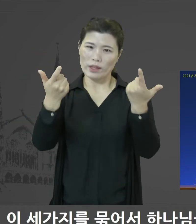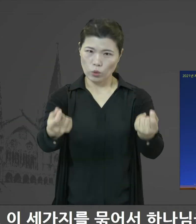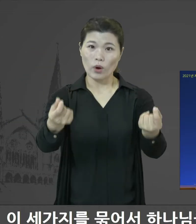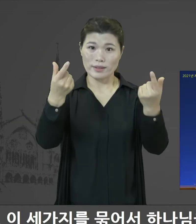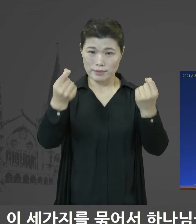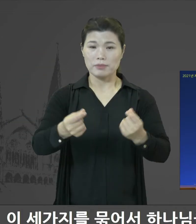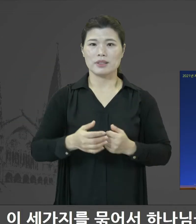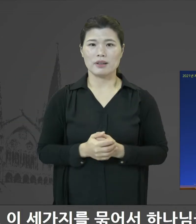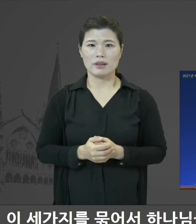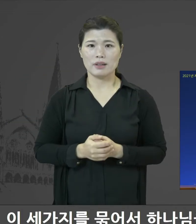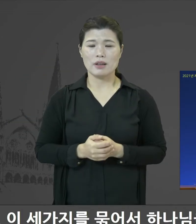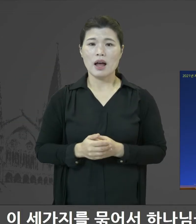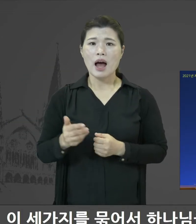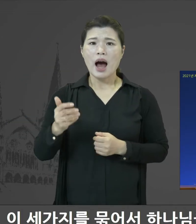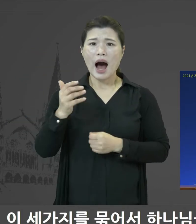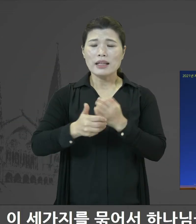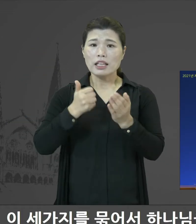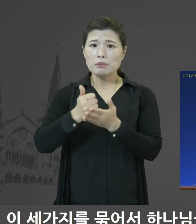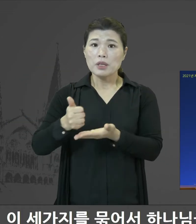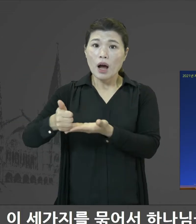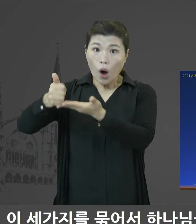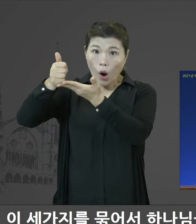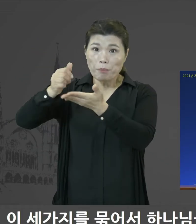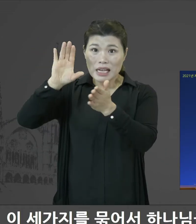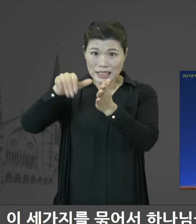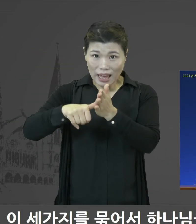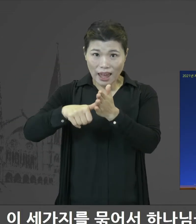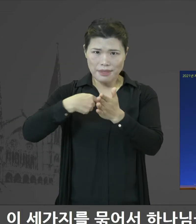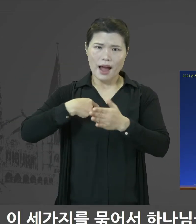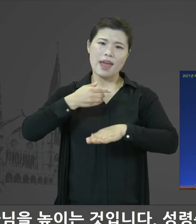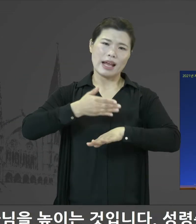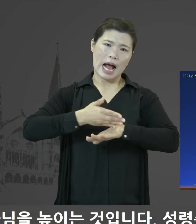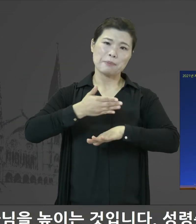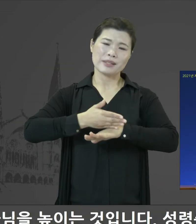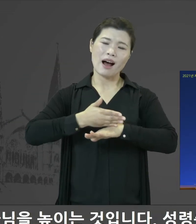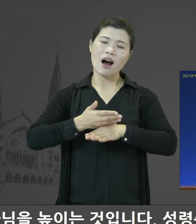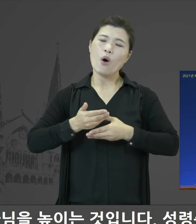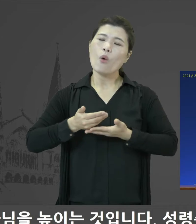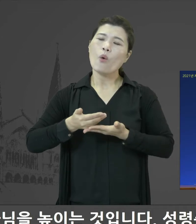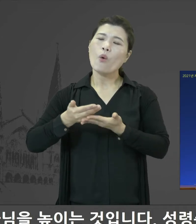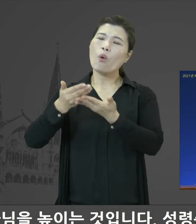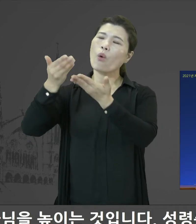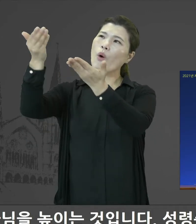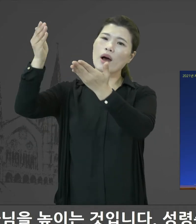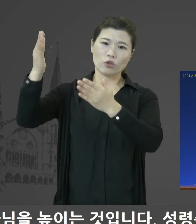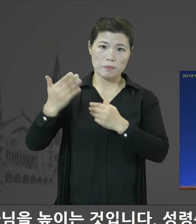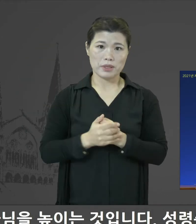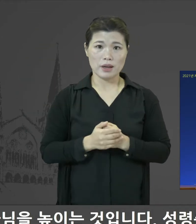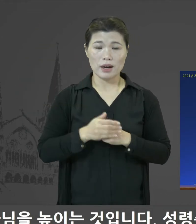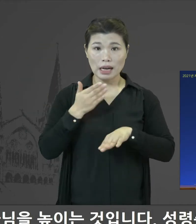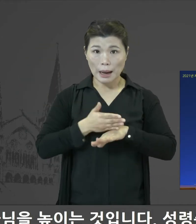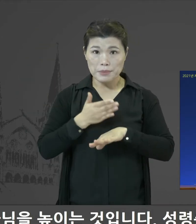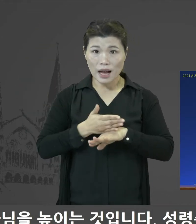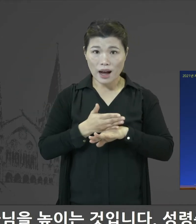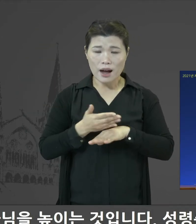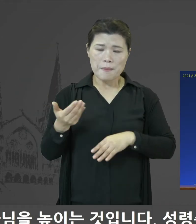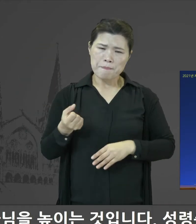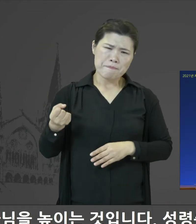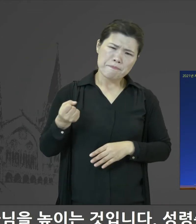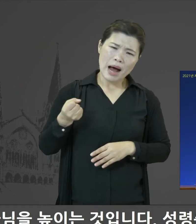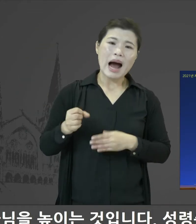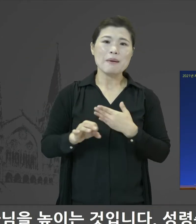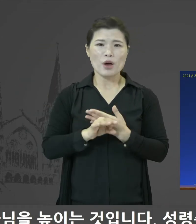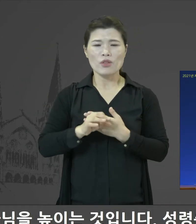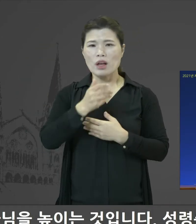하나님을 높일 때 감사가 우리 안에 따라오는 겁니다. 그리고 그 감사가 우리 안에 유지될 때 성령